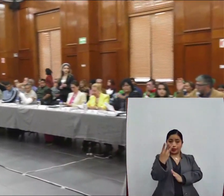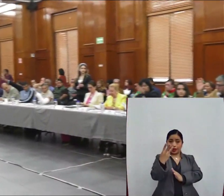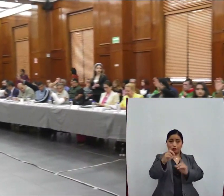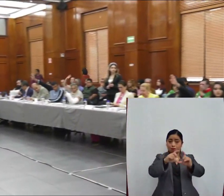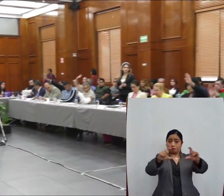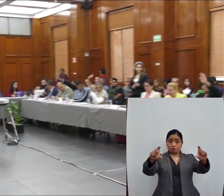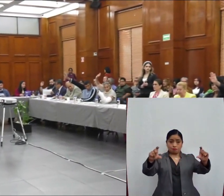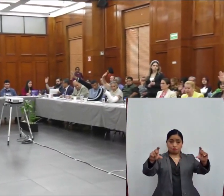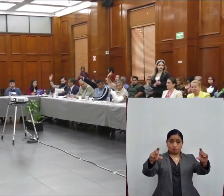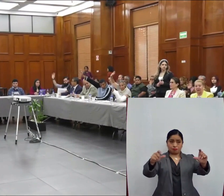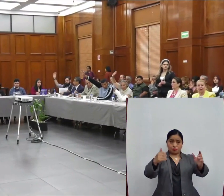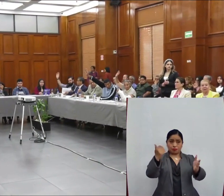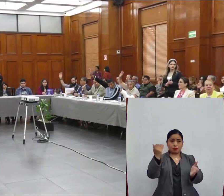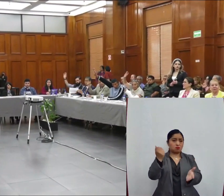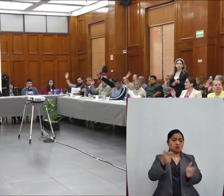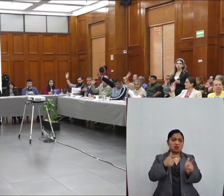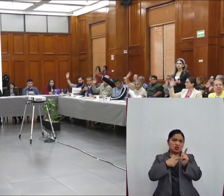encuentra?